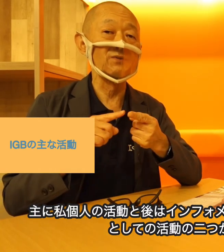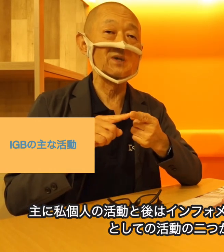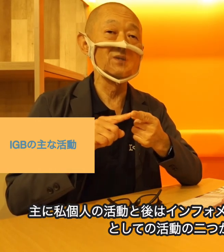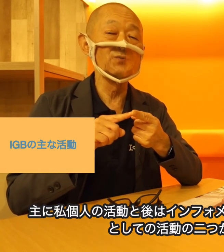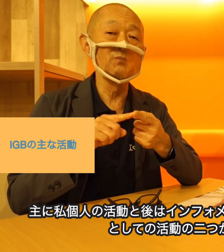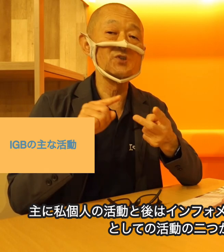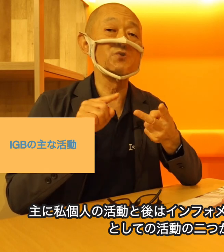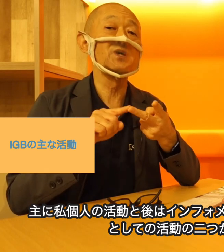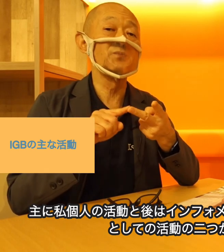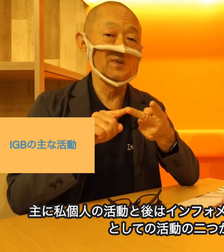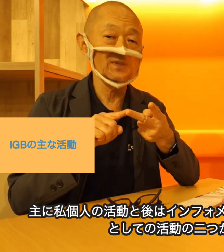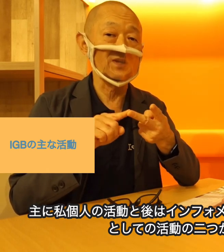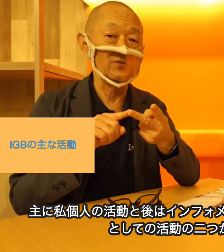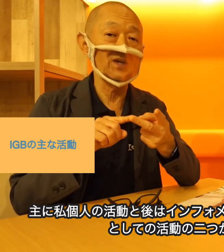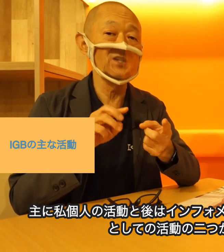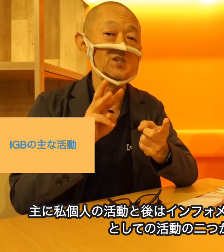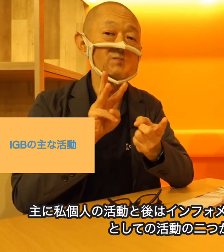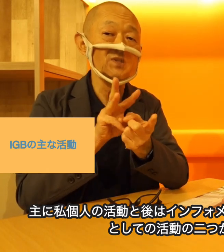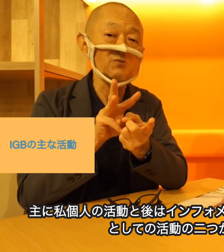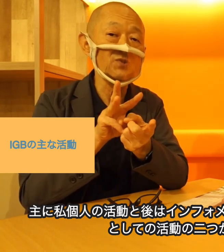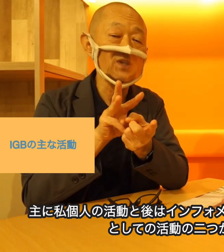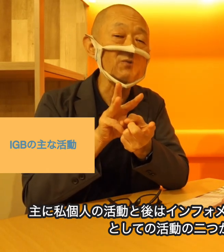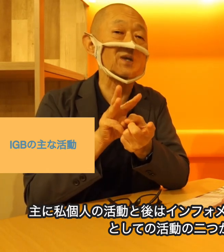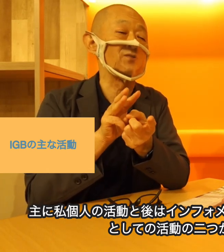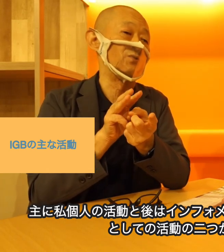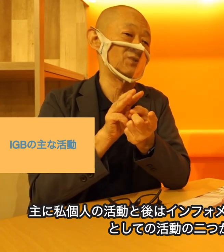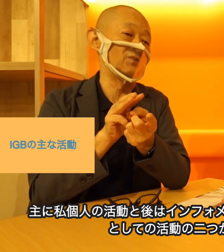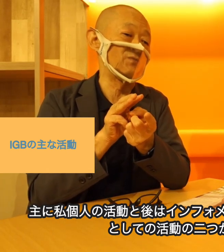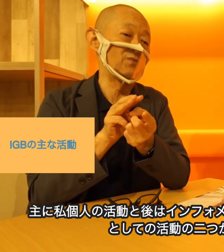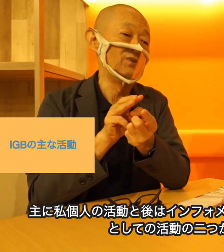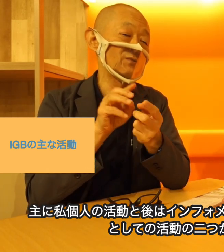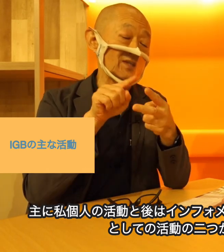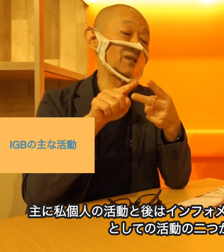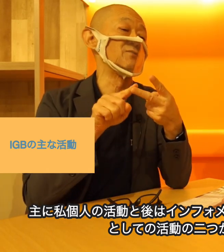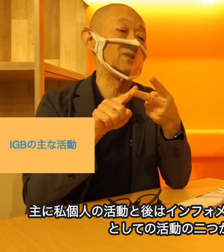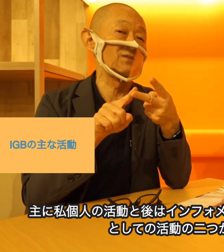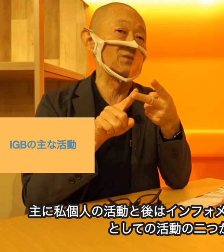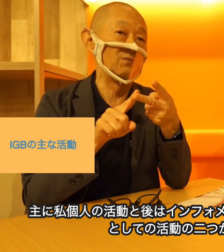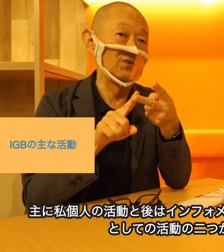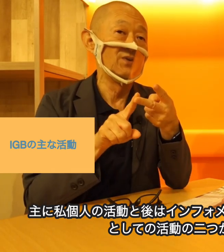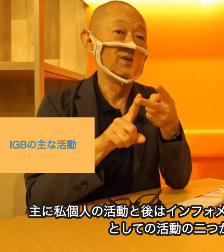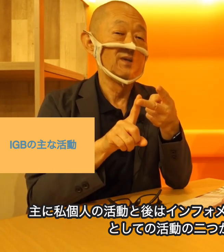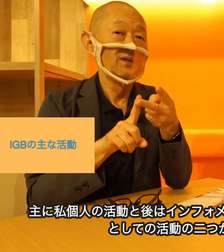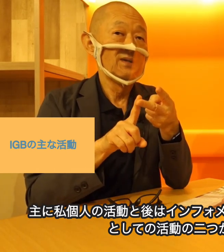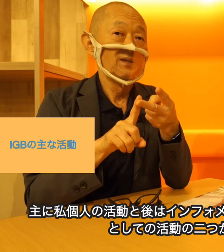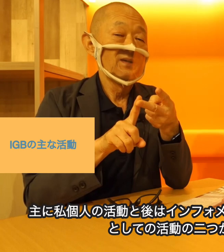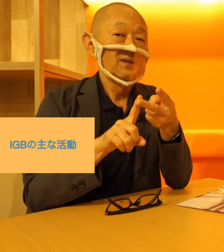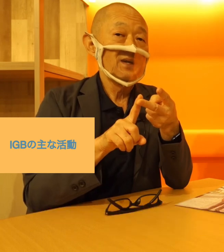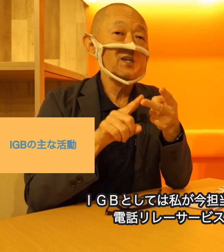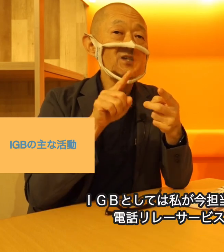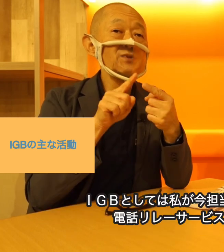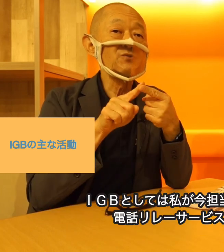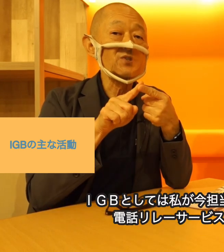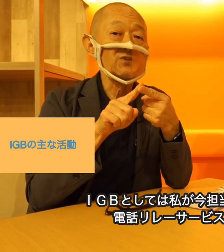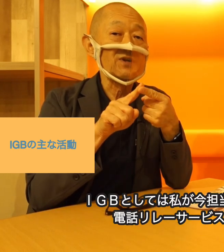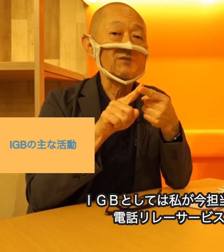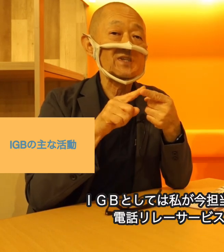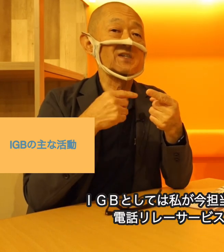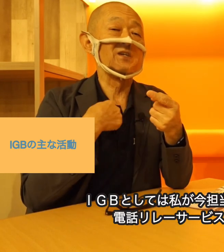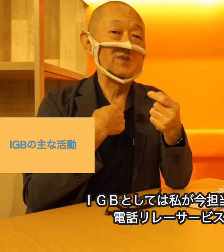はインフォメーションギャップバスターの IGB としての活動っていうもの2つあるんですけども、 IGB としては私が今担